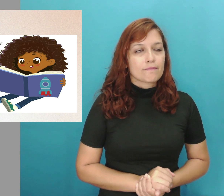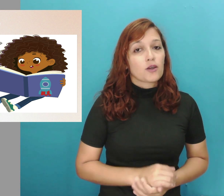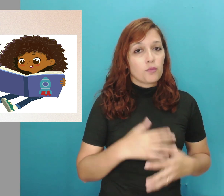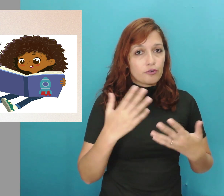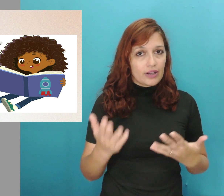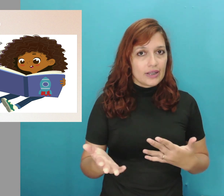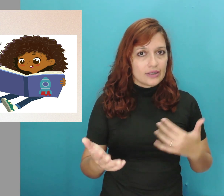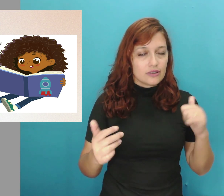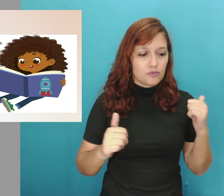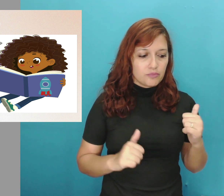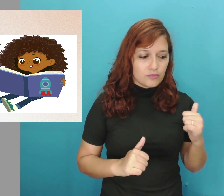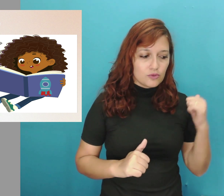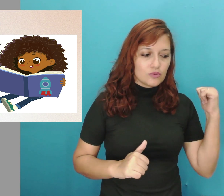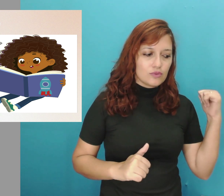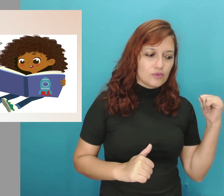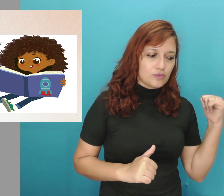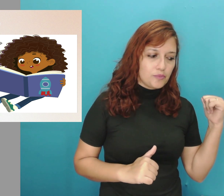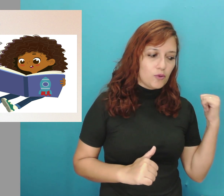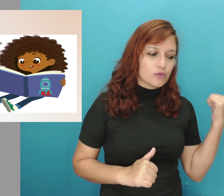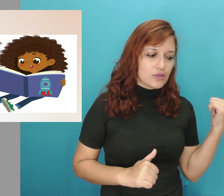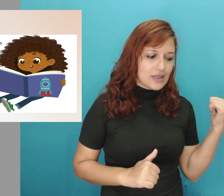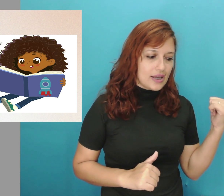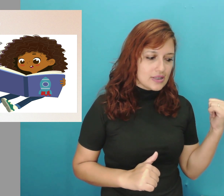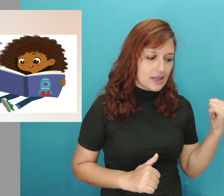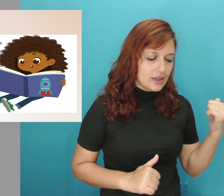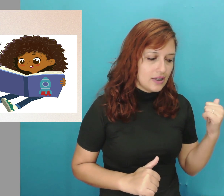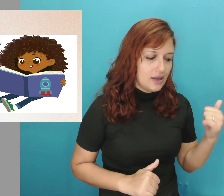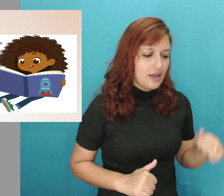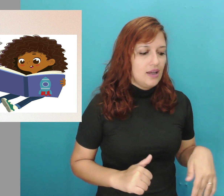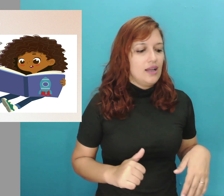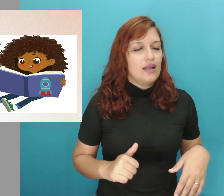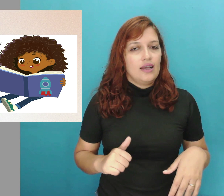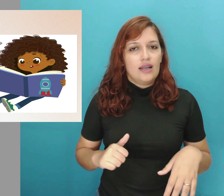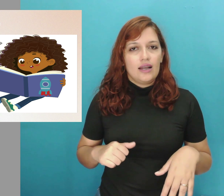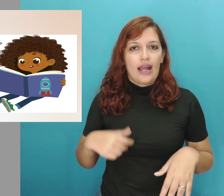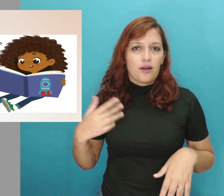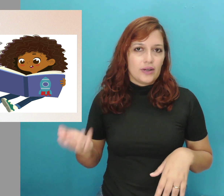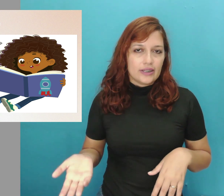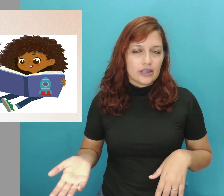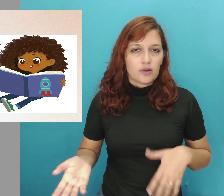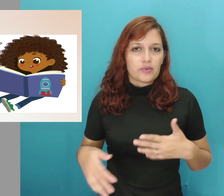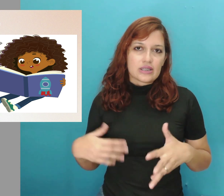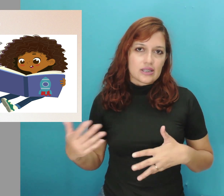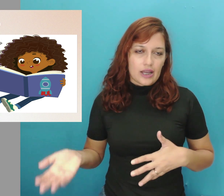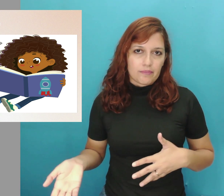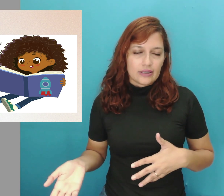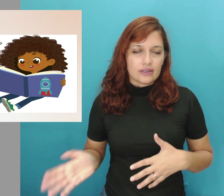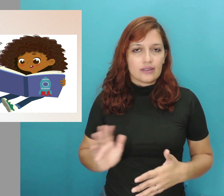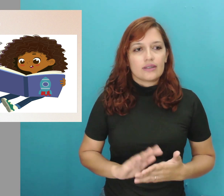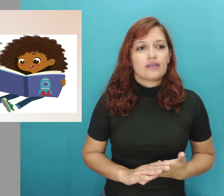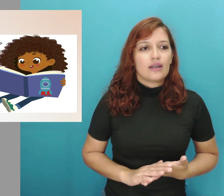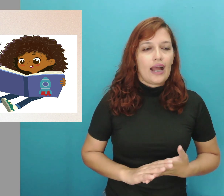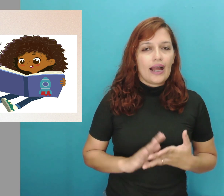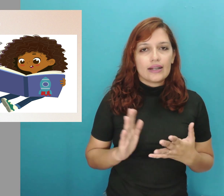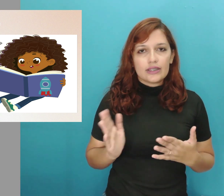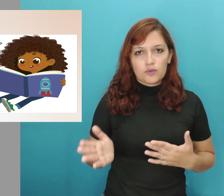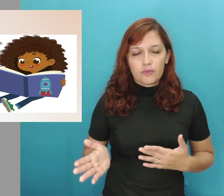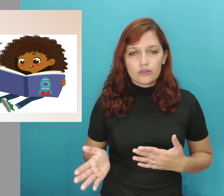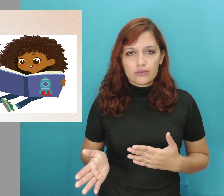Como eu falei no ponto 6, né? É uma língua, precisa ser aprendida. A língua